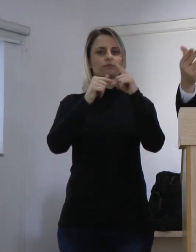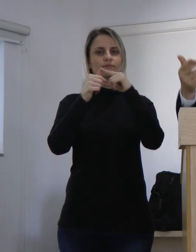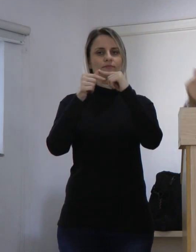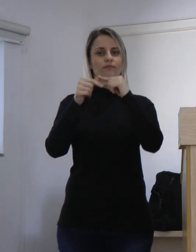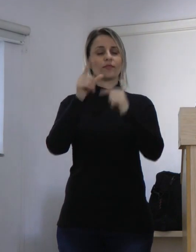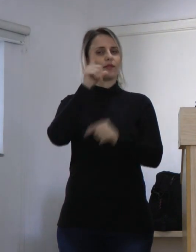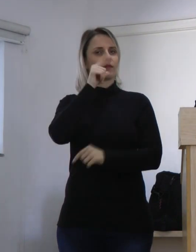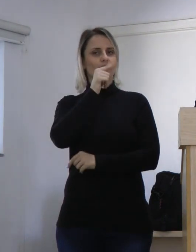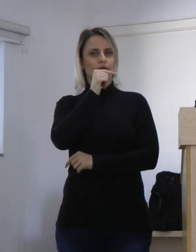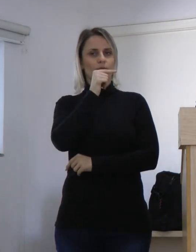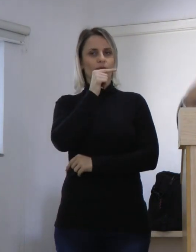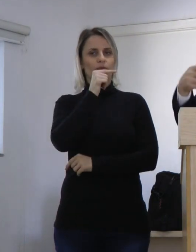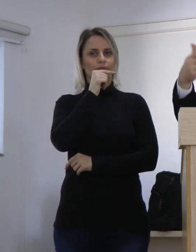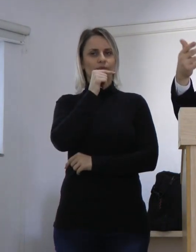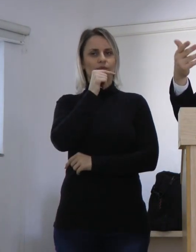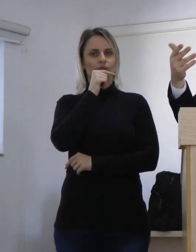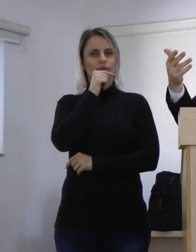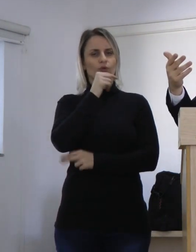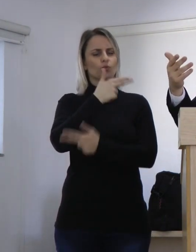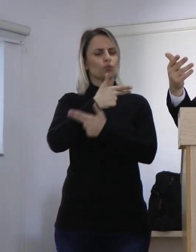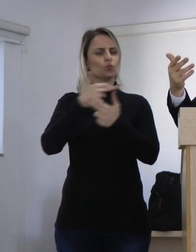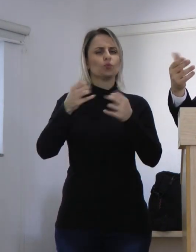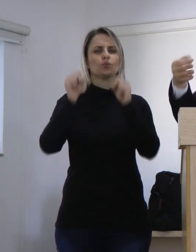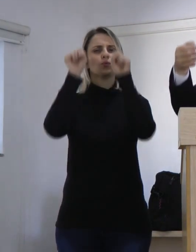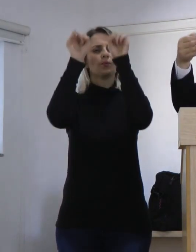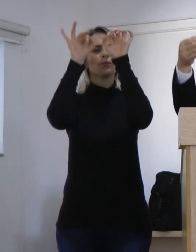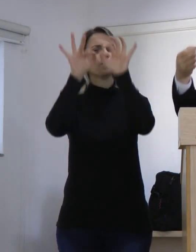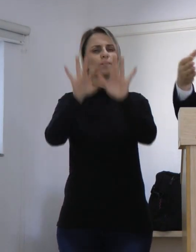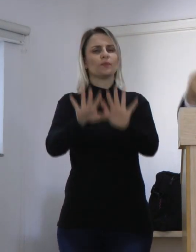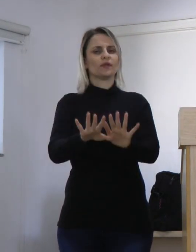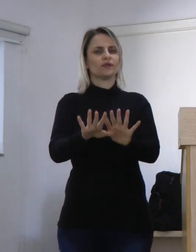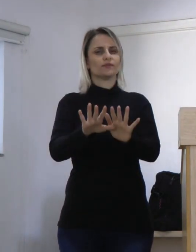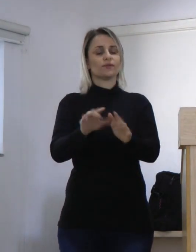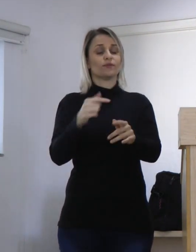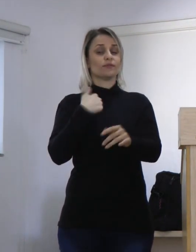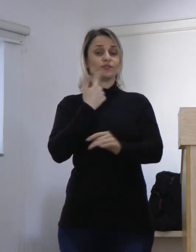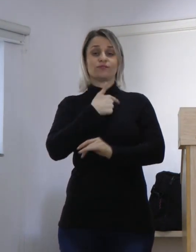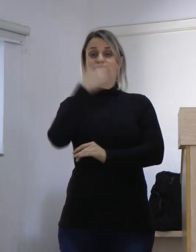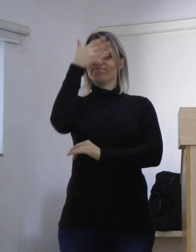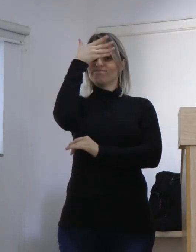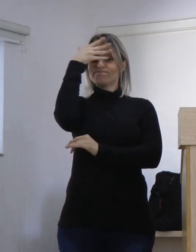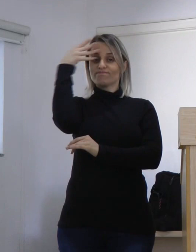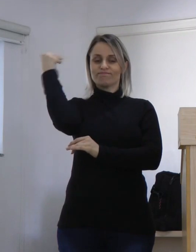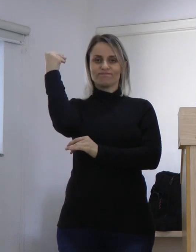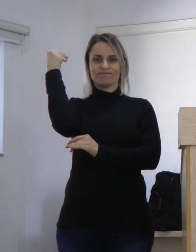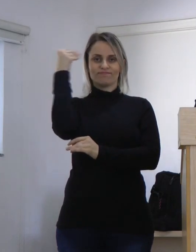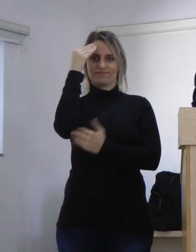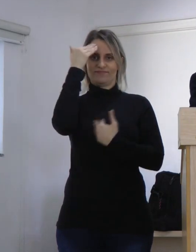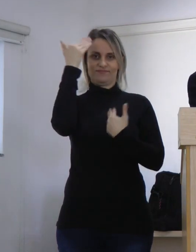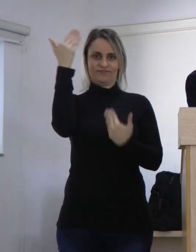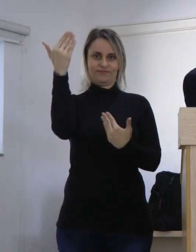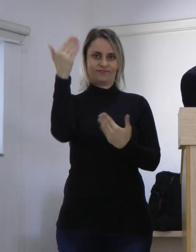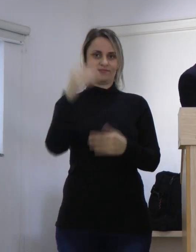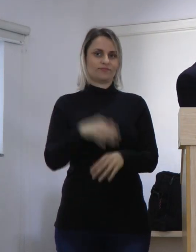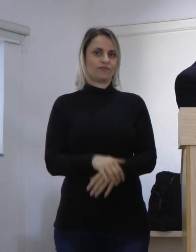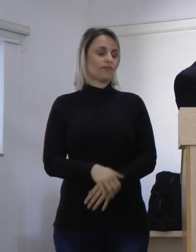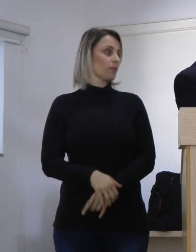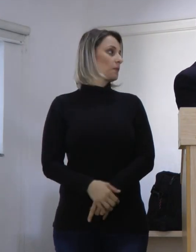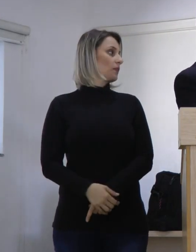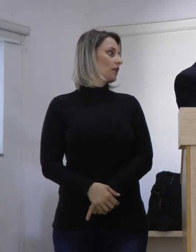irmã Água. Tantas bênçãos que a gente esquece de agradecer. E o